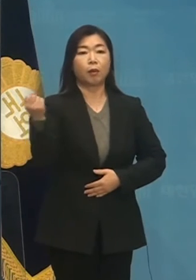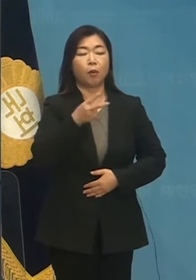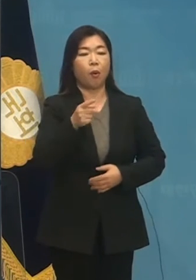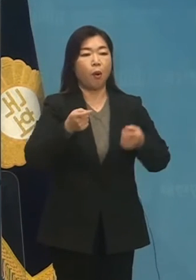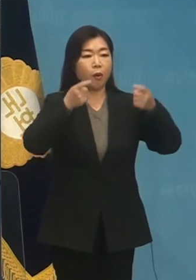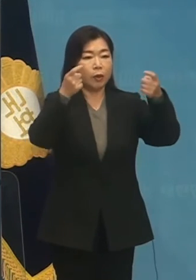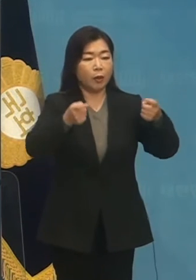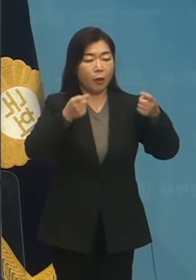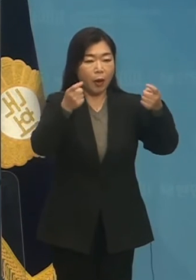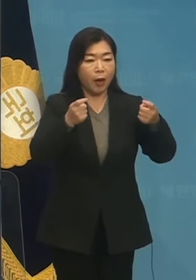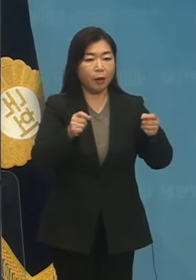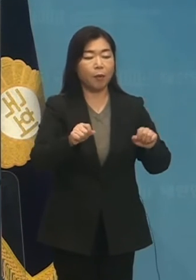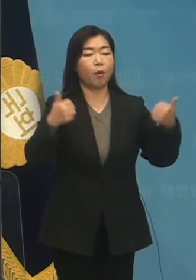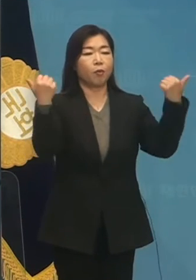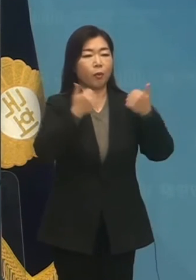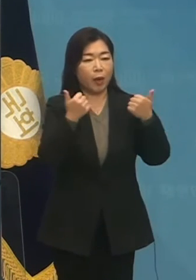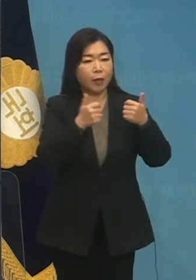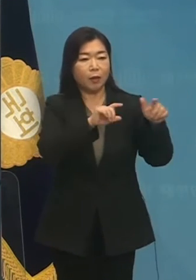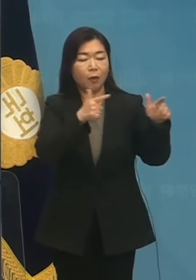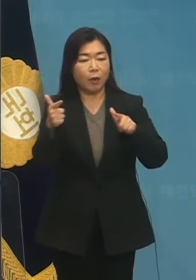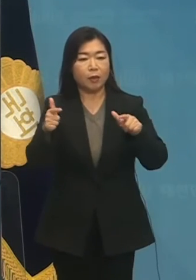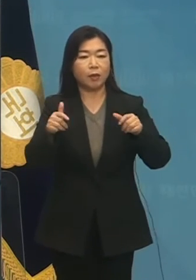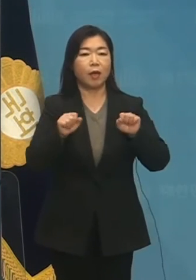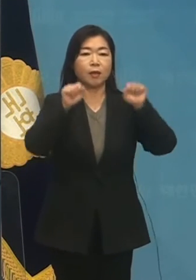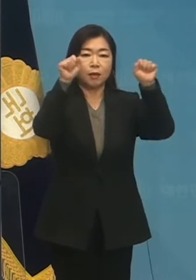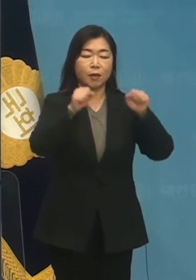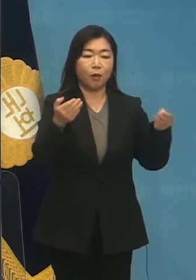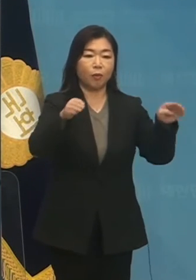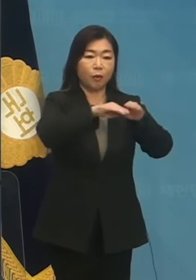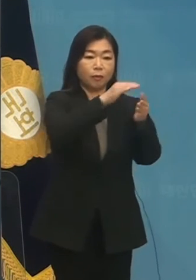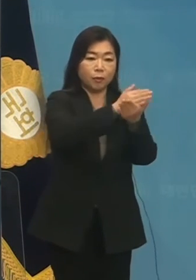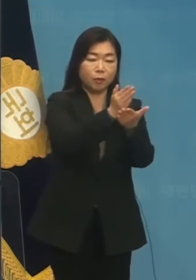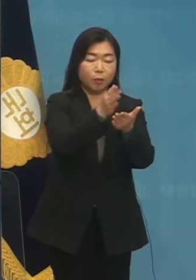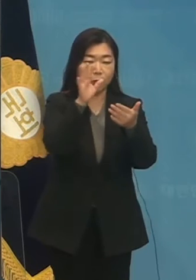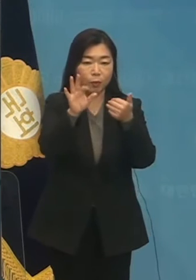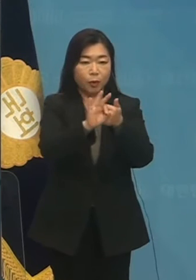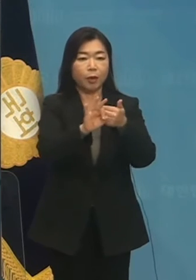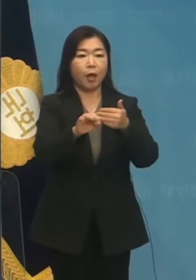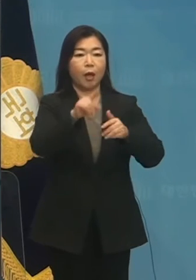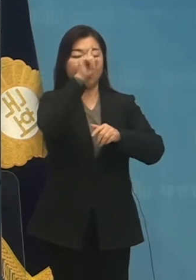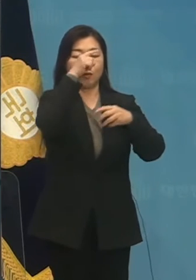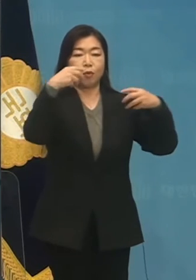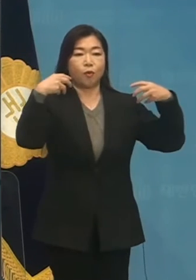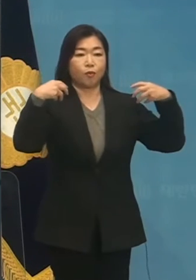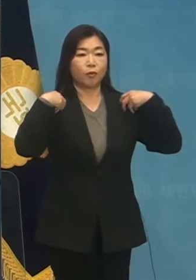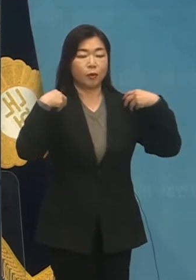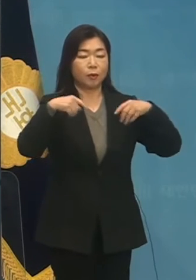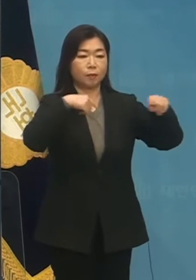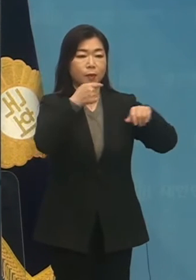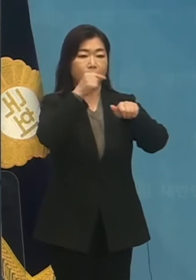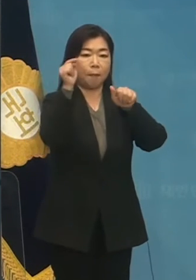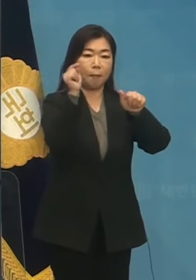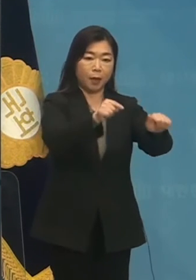기획업, 실내체육시설업은 실질적으로 정부의 방역 조치에 따른